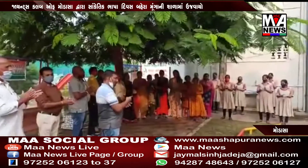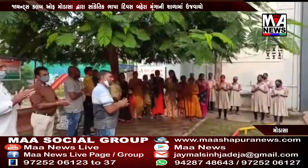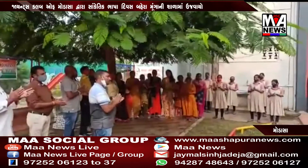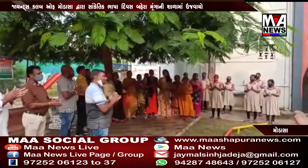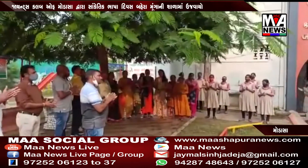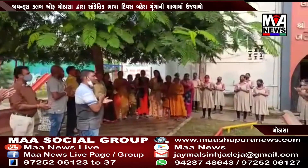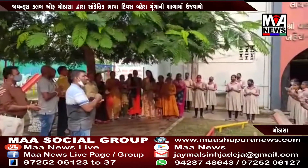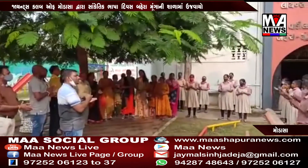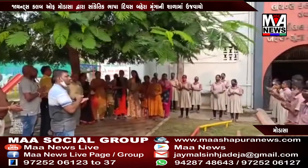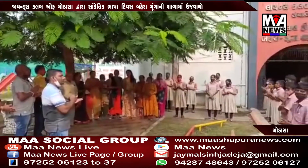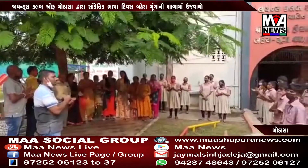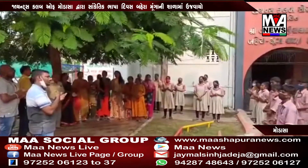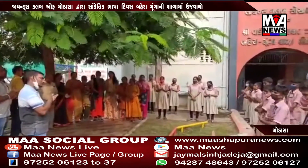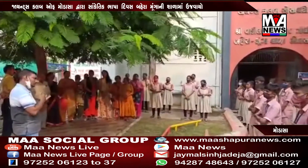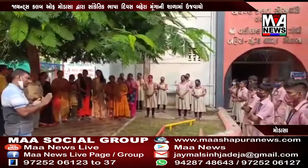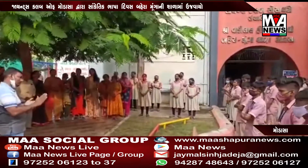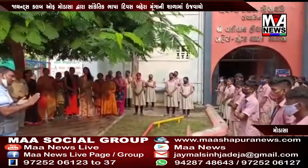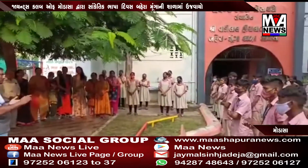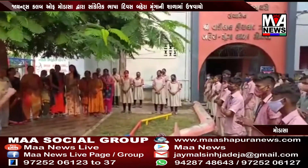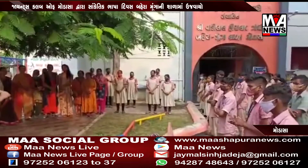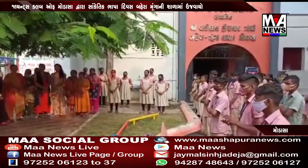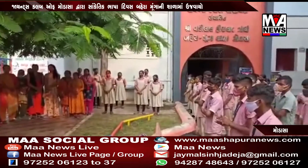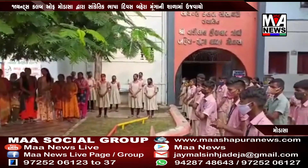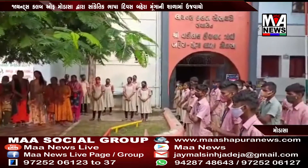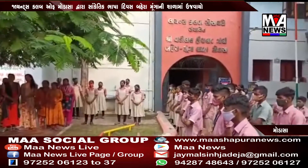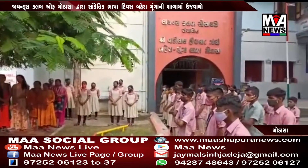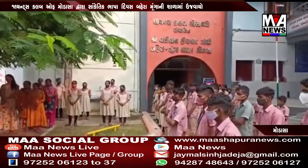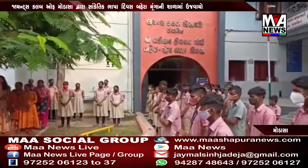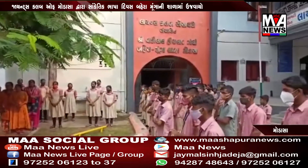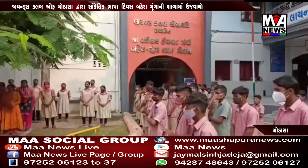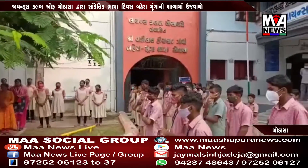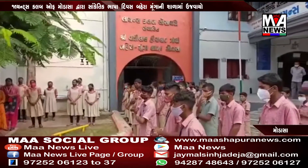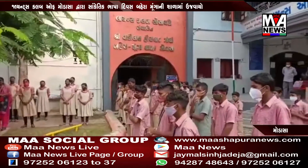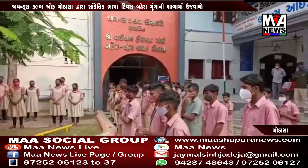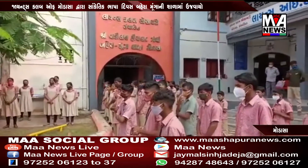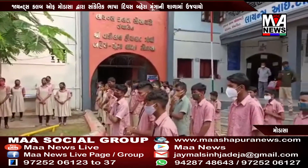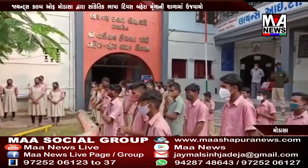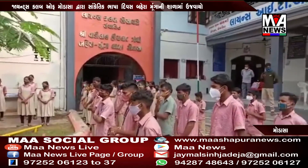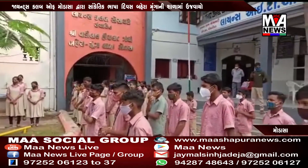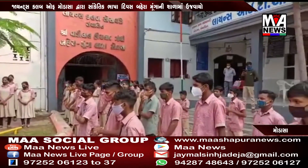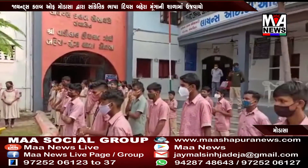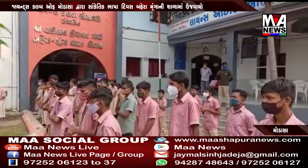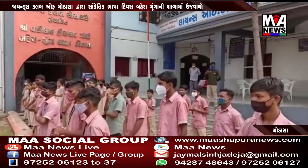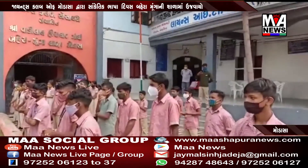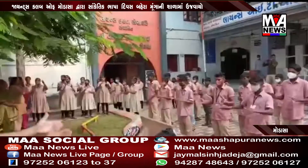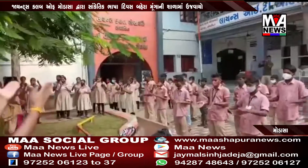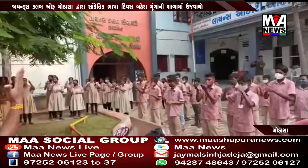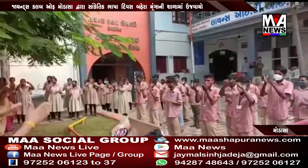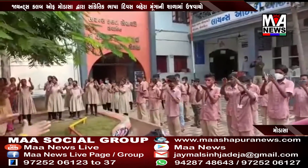શિક્ષણ માટે એક ચોપડા અને પેન આપવાના છીએ અને એક બેગ આપવાના છીએ। જે